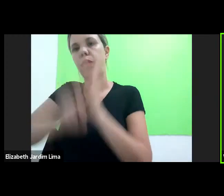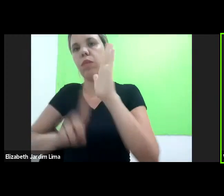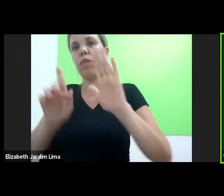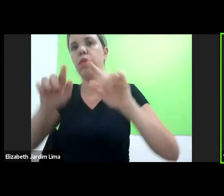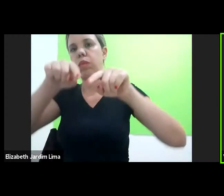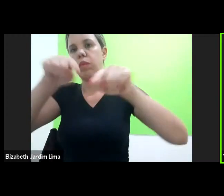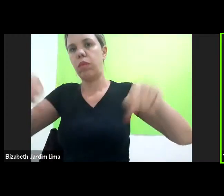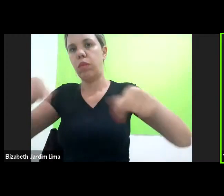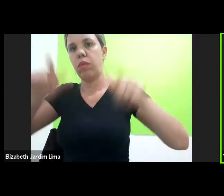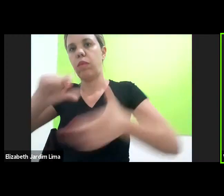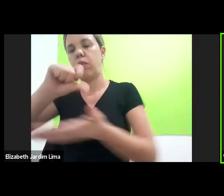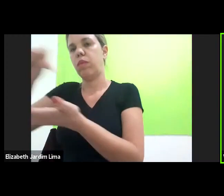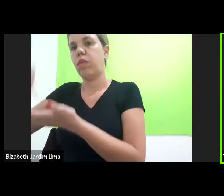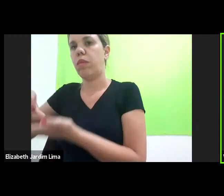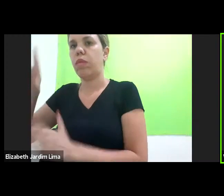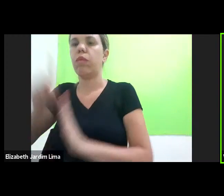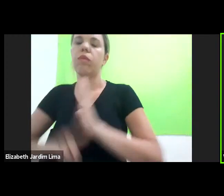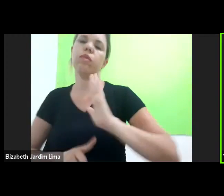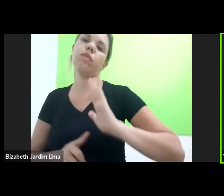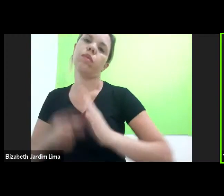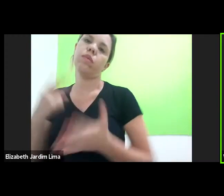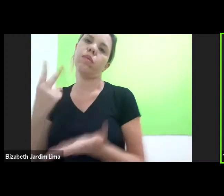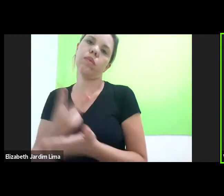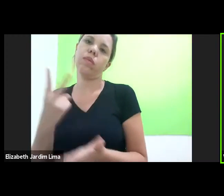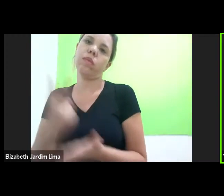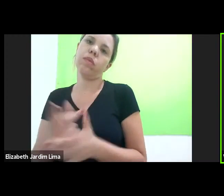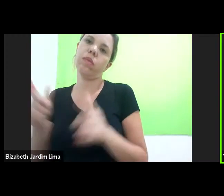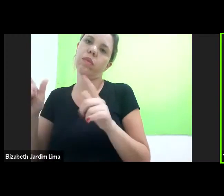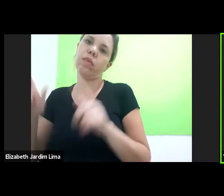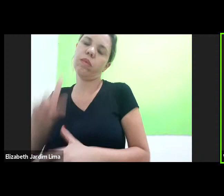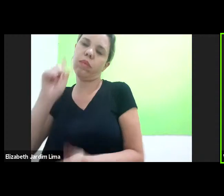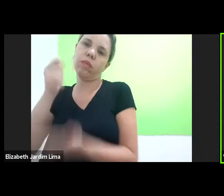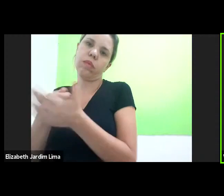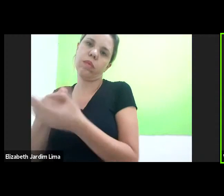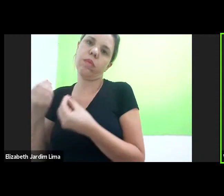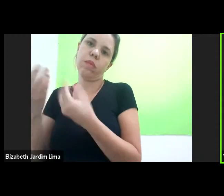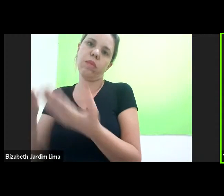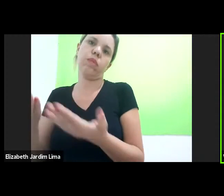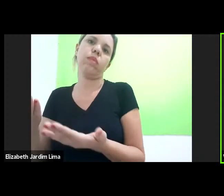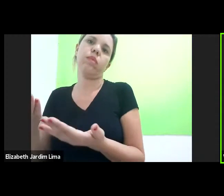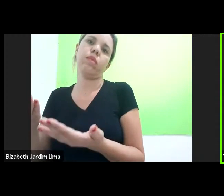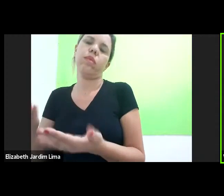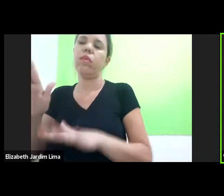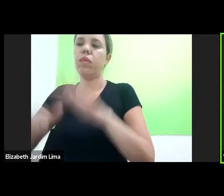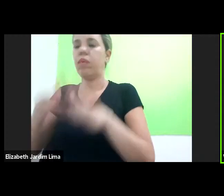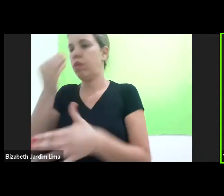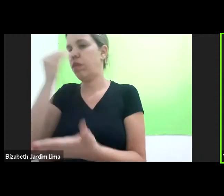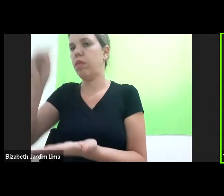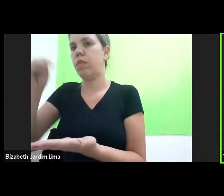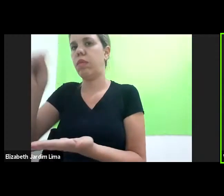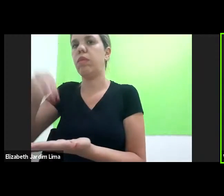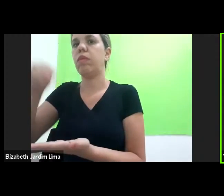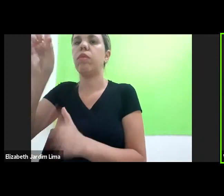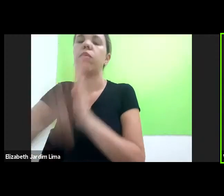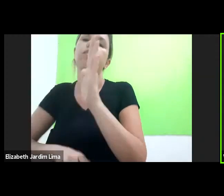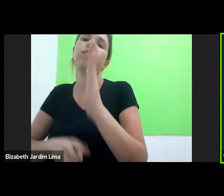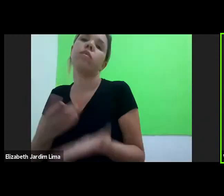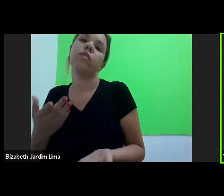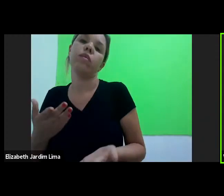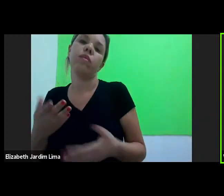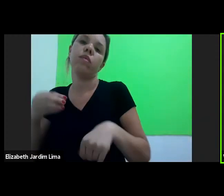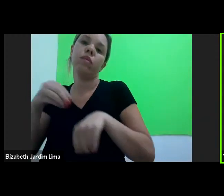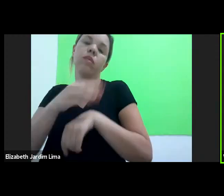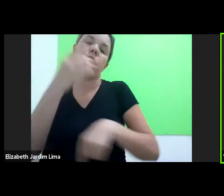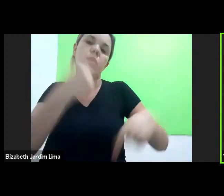Só porque esse direito, mesmo estando ali garantido, ele foi negado, no sentido de que entrou-se uma discussão